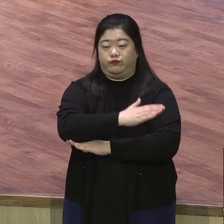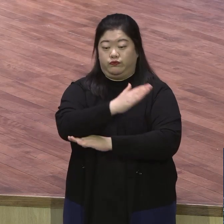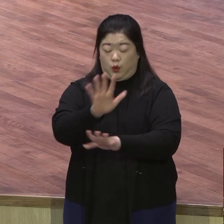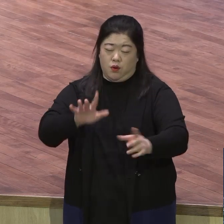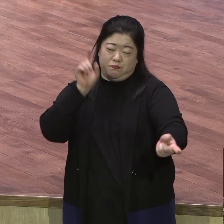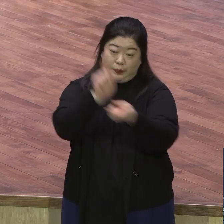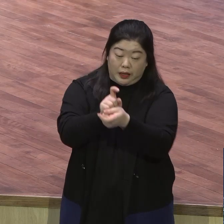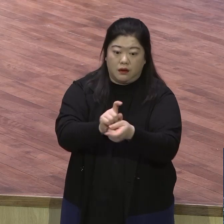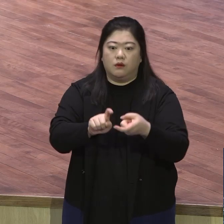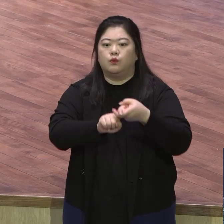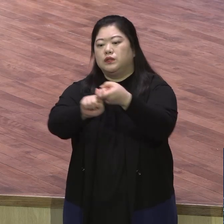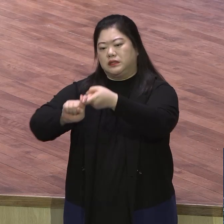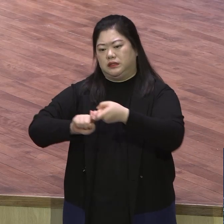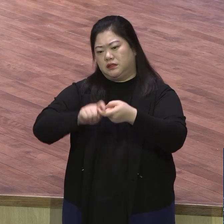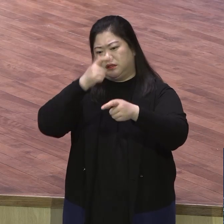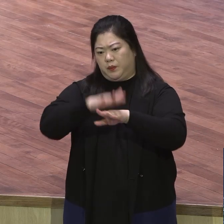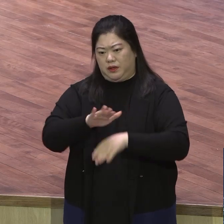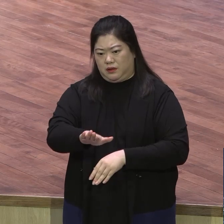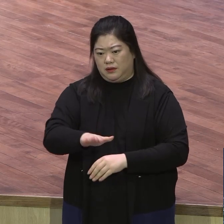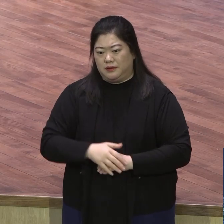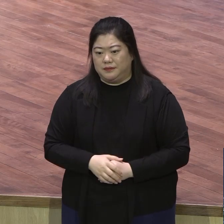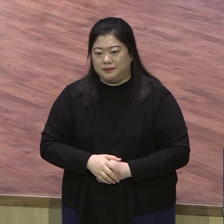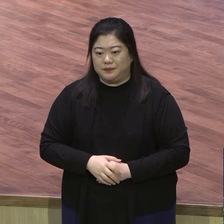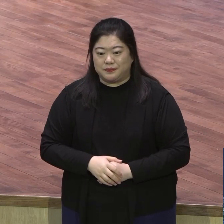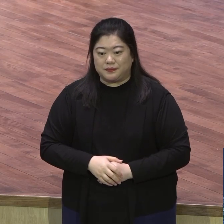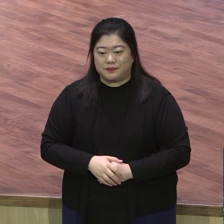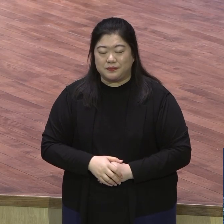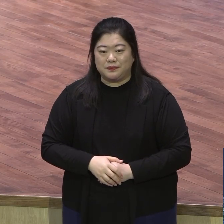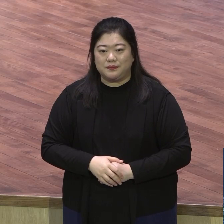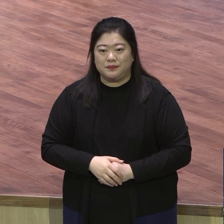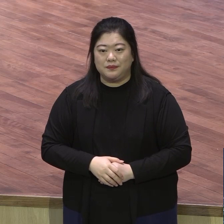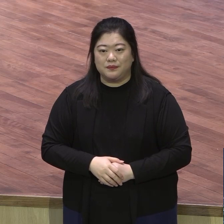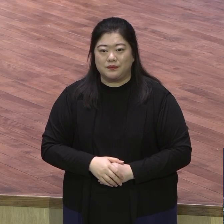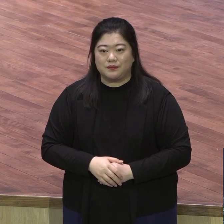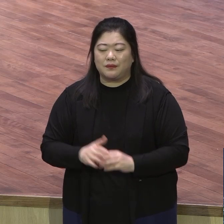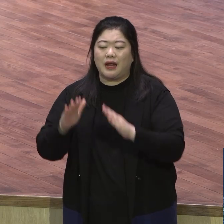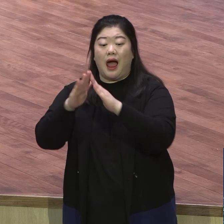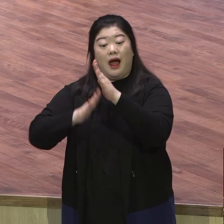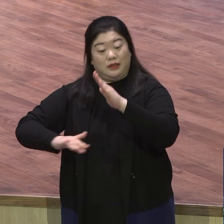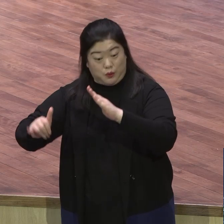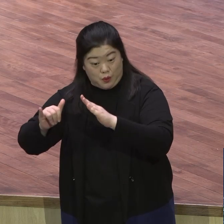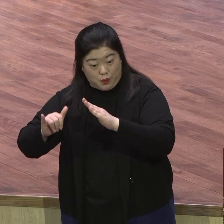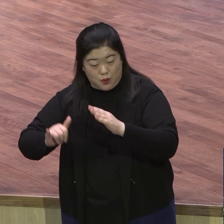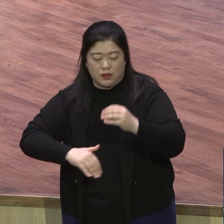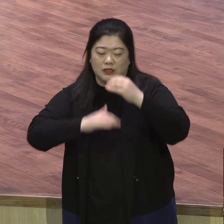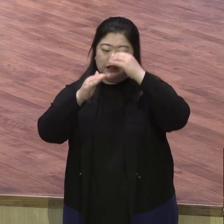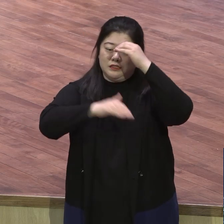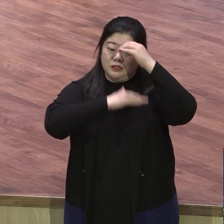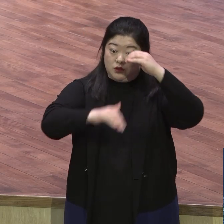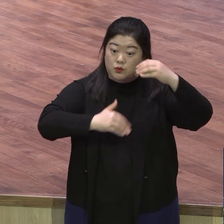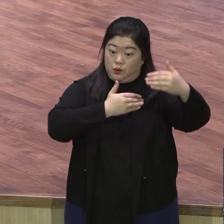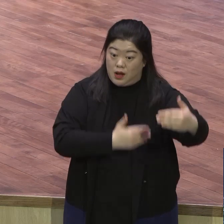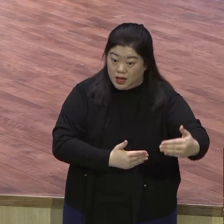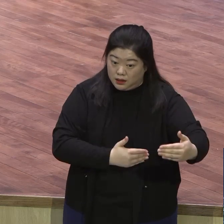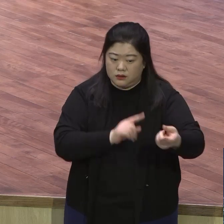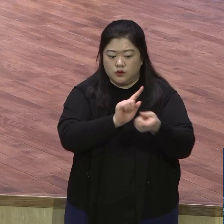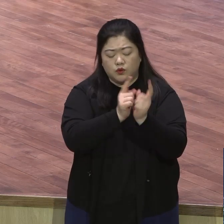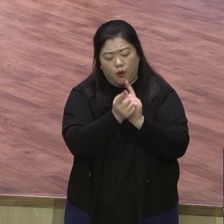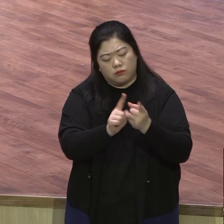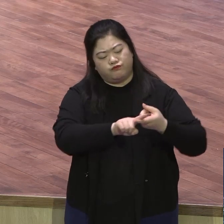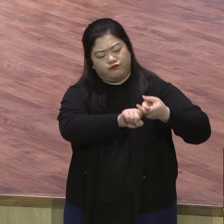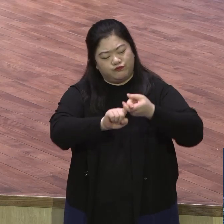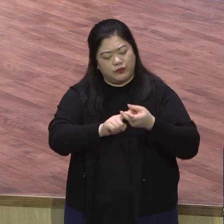이런 화목의 축복이 여러분 가족 간에 성도 간에 확산되어지고